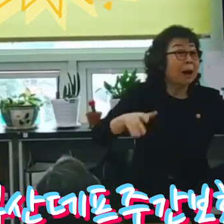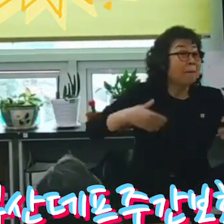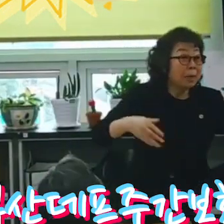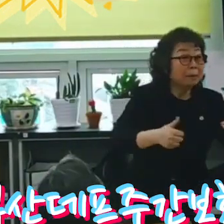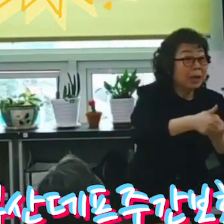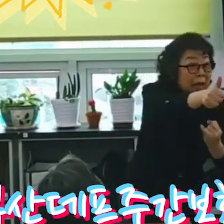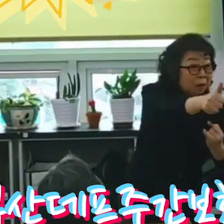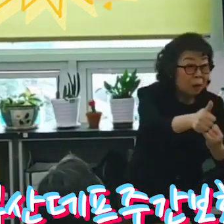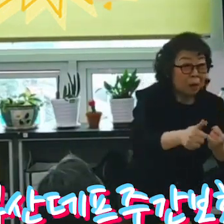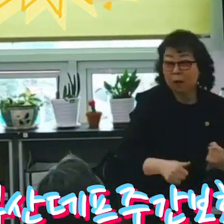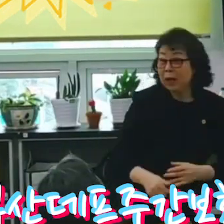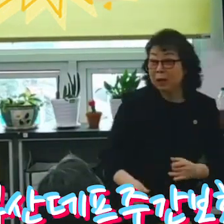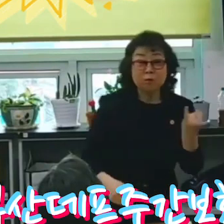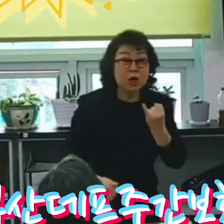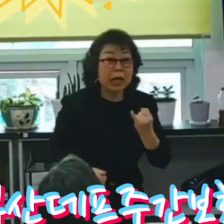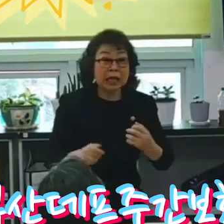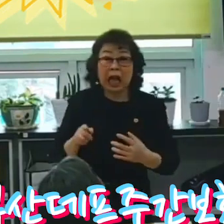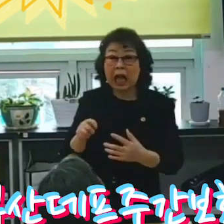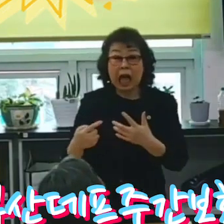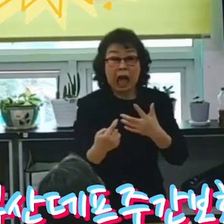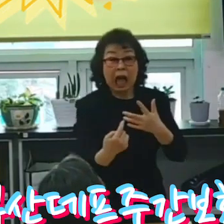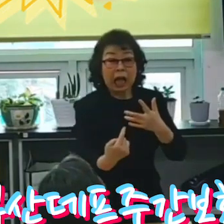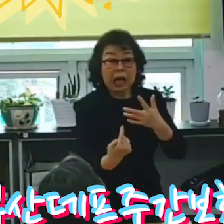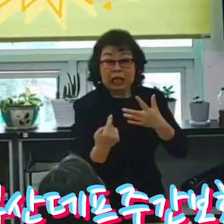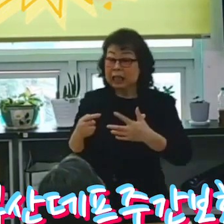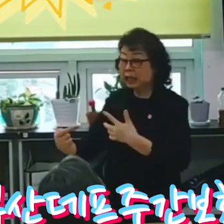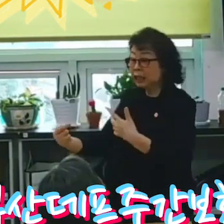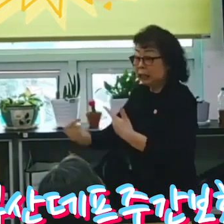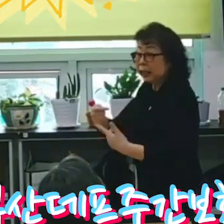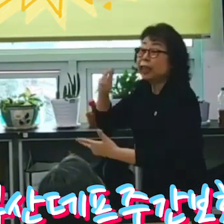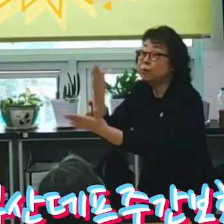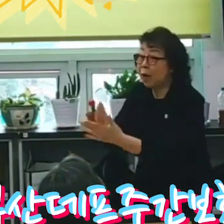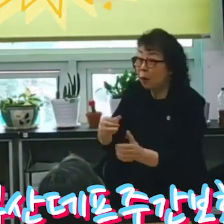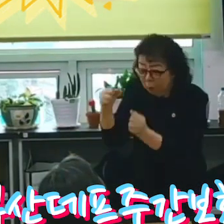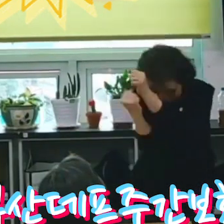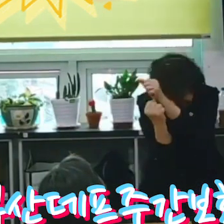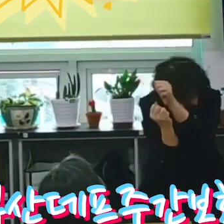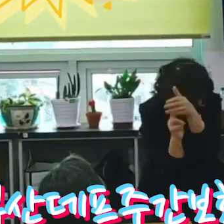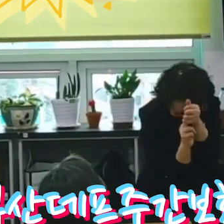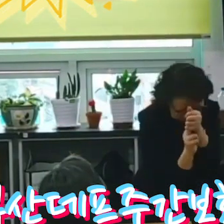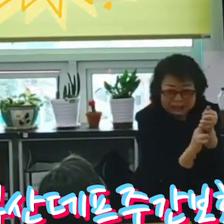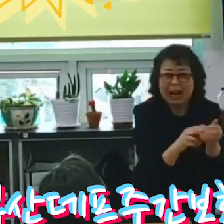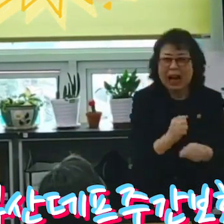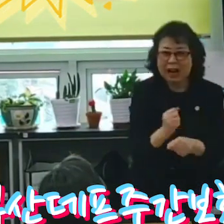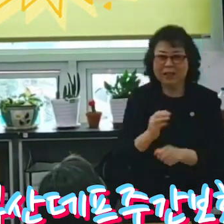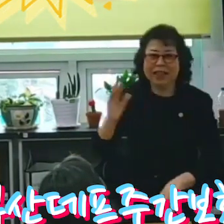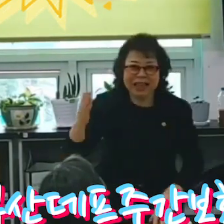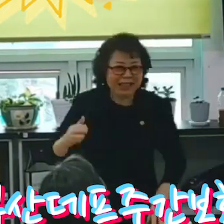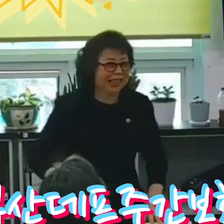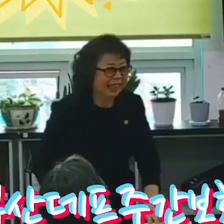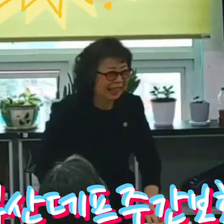들키면은, 바람 피더라도 부인한테 들키지 말고.